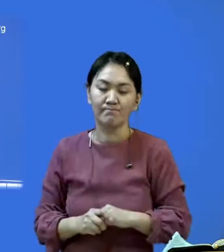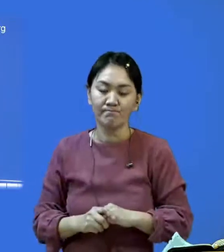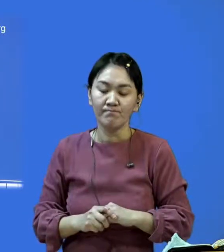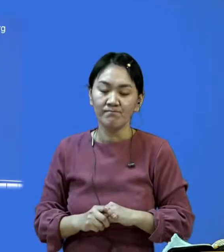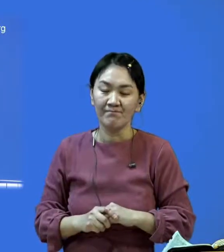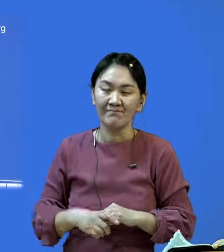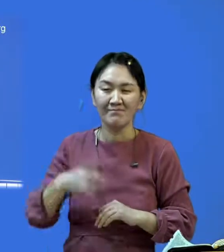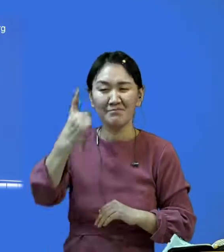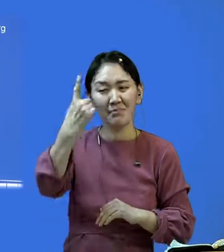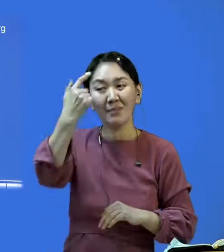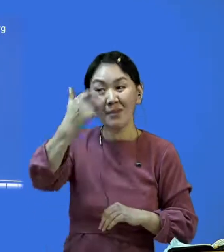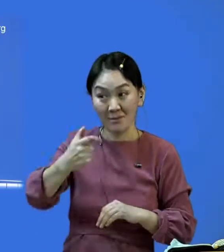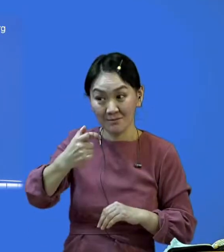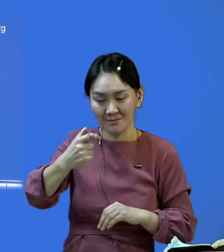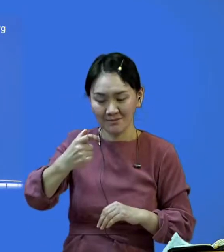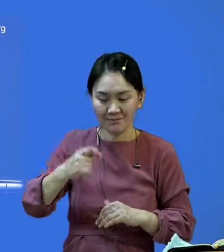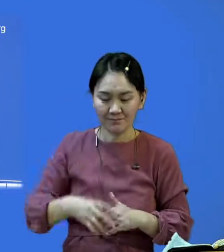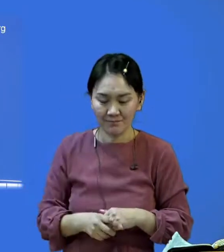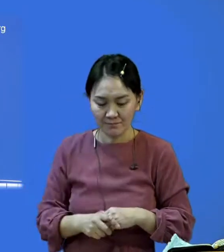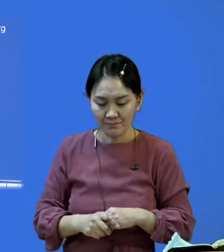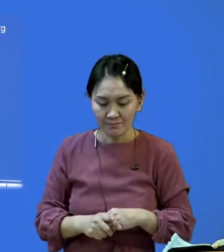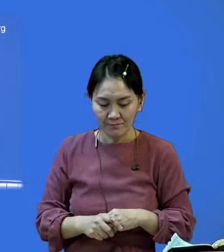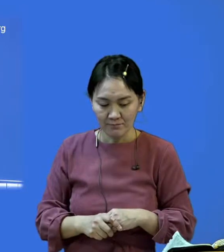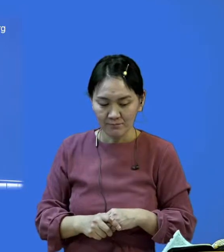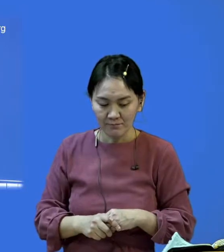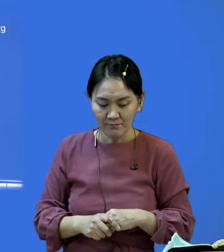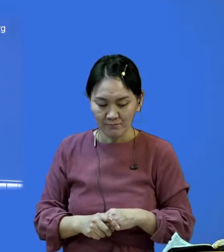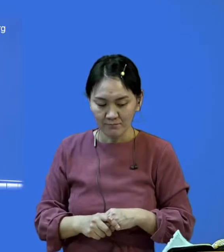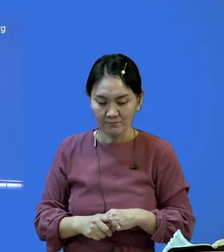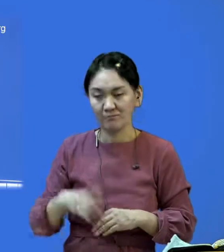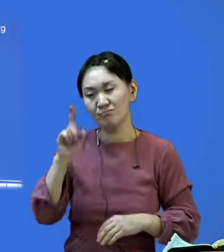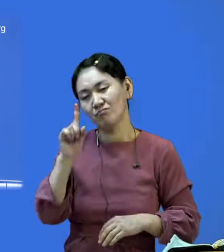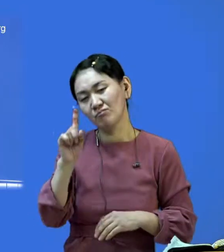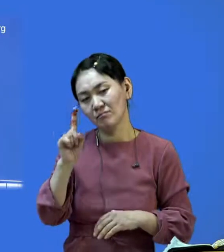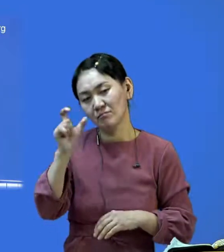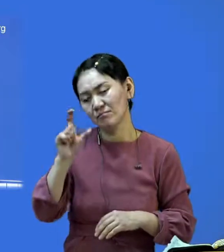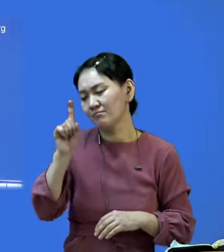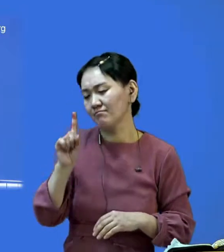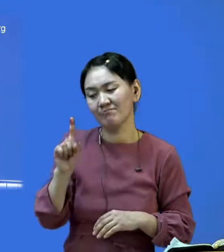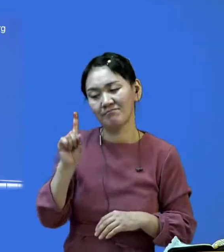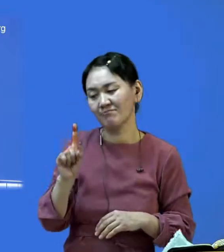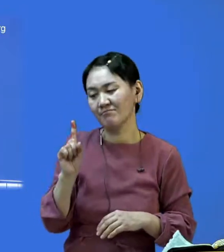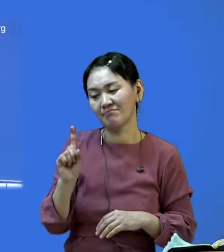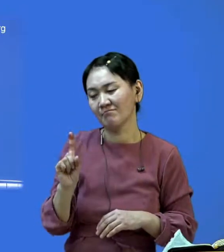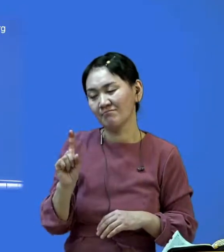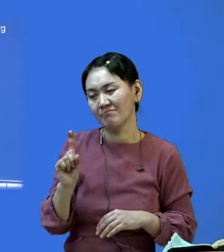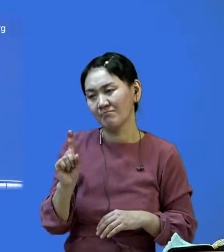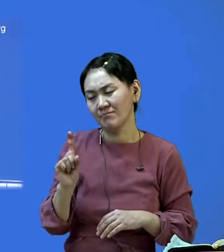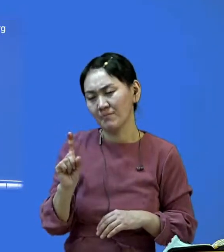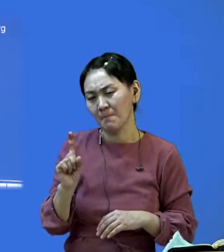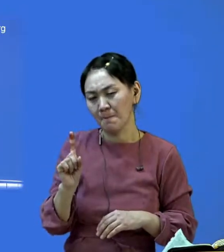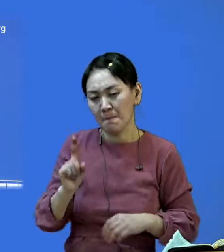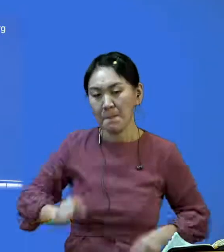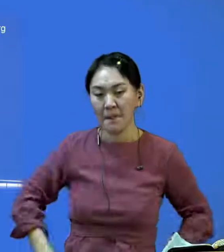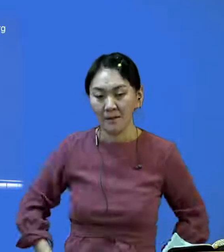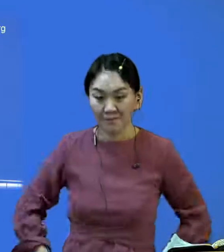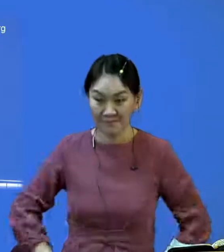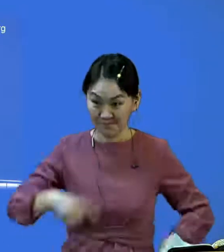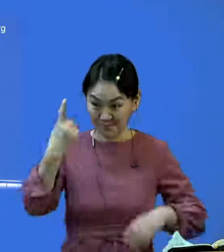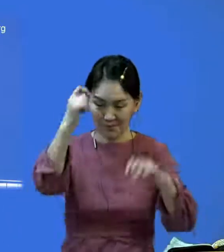За нэгэн хүн тийм ээ та явж явж ягаад та хоолоор дайсан